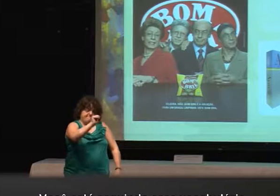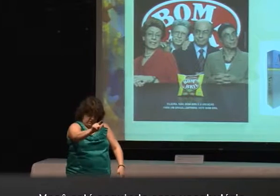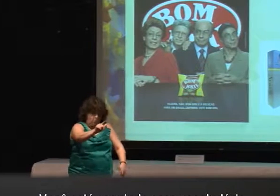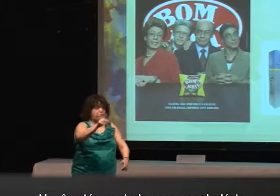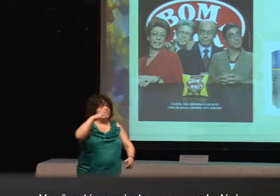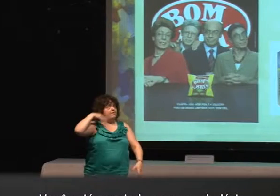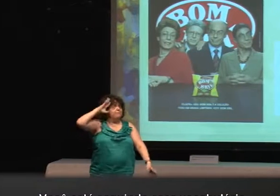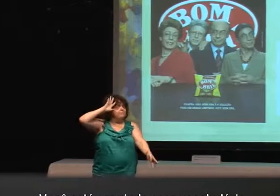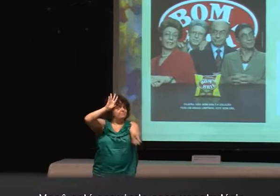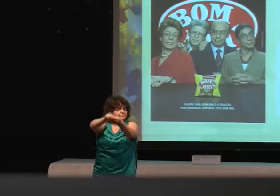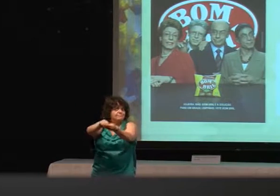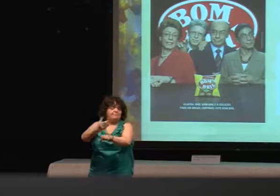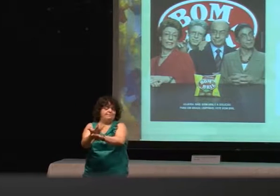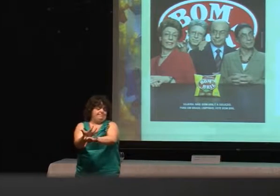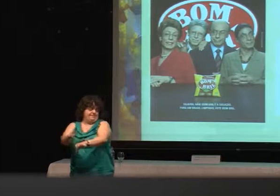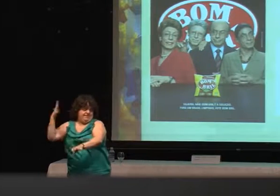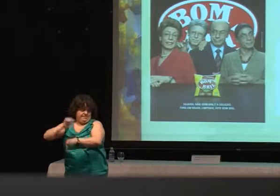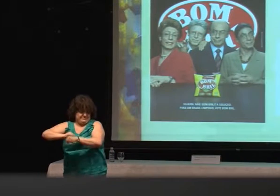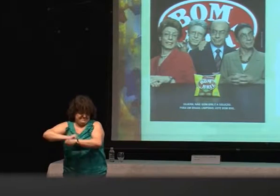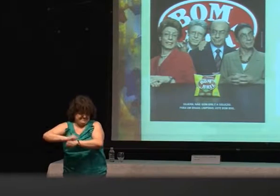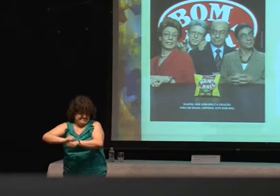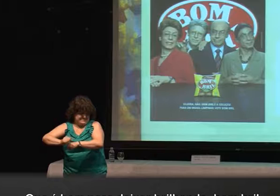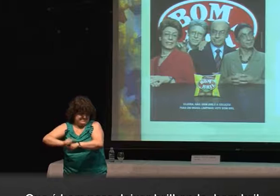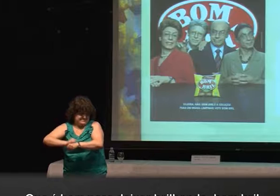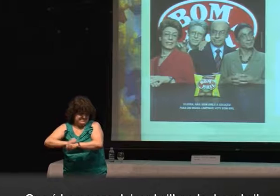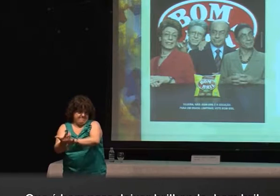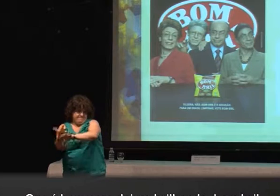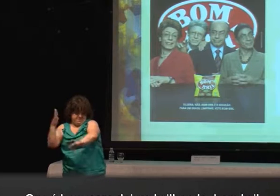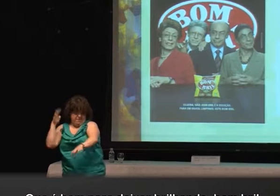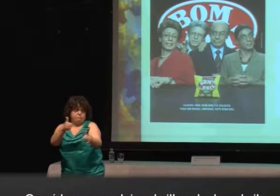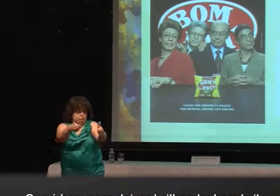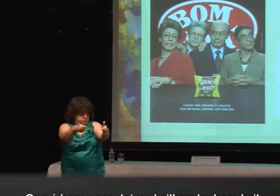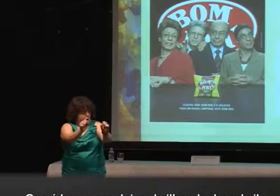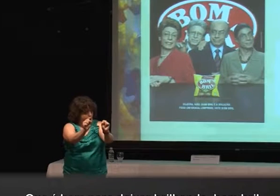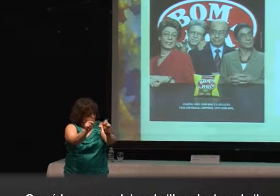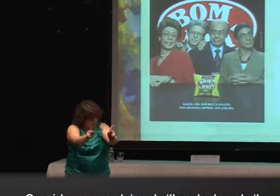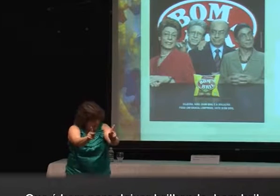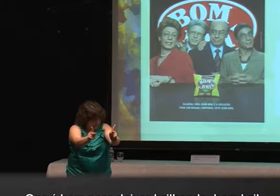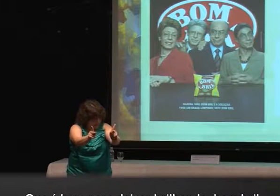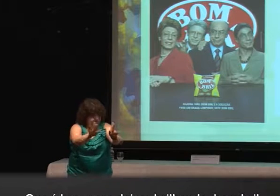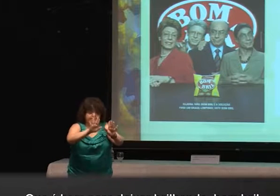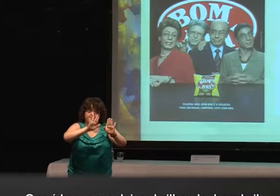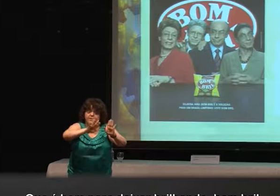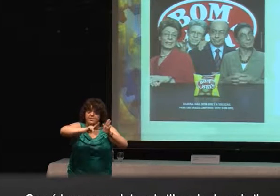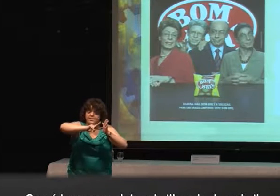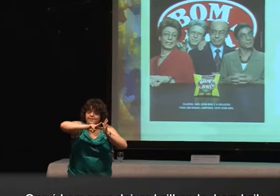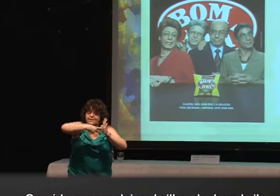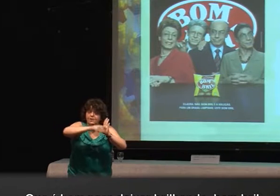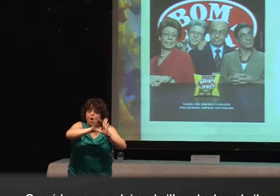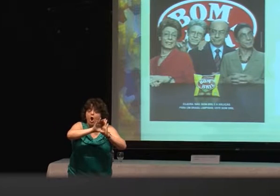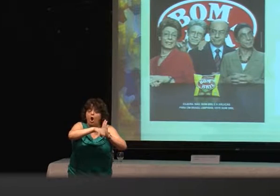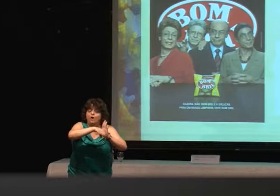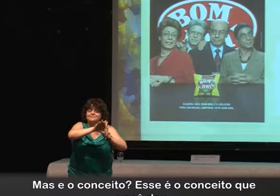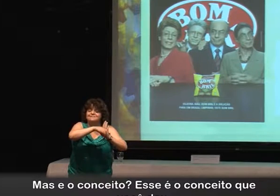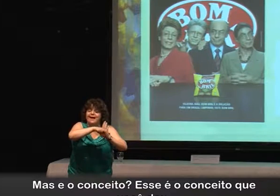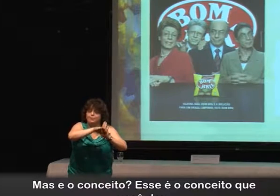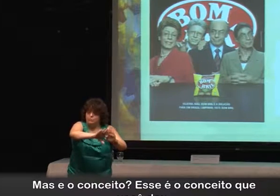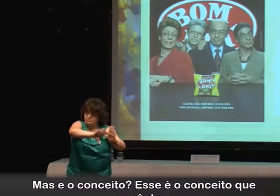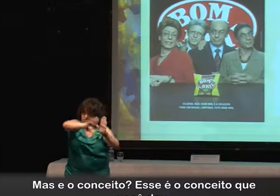esse vocabulário. Que é bom para deixar brilhando, bom bril. Mas e o